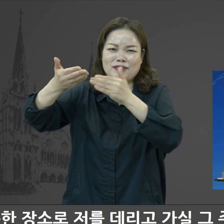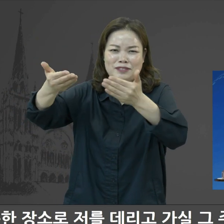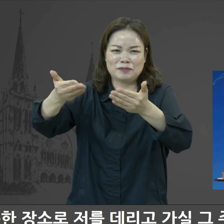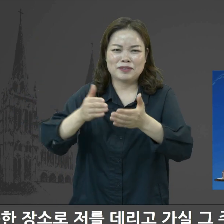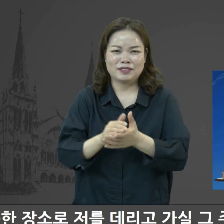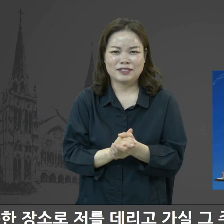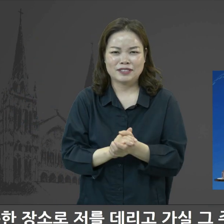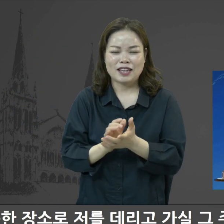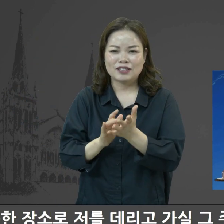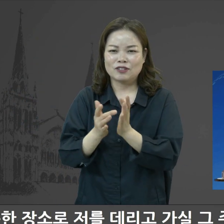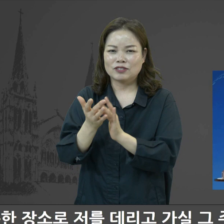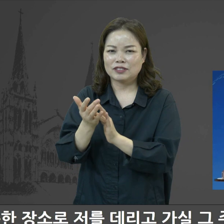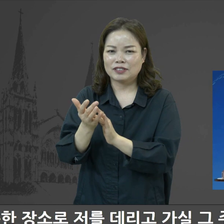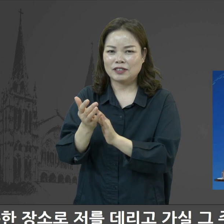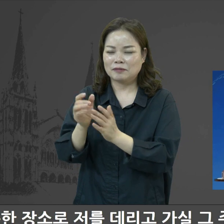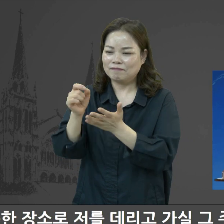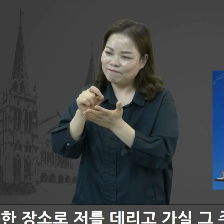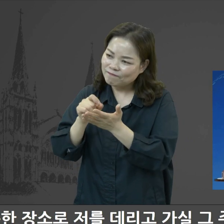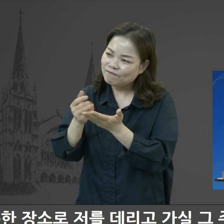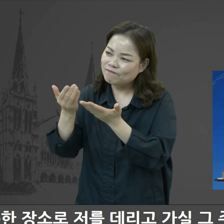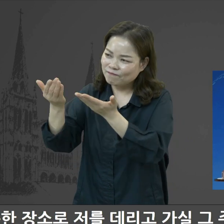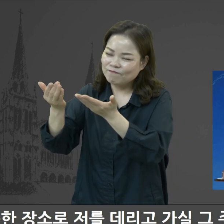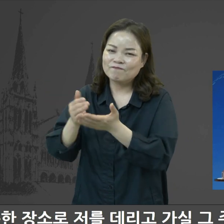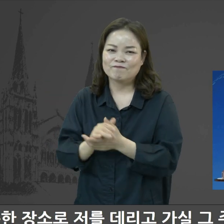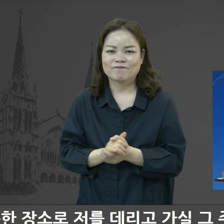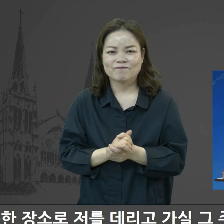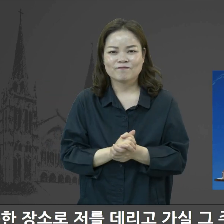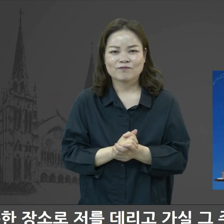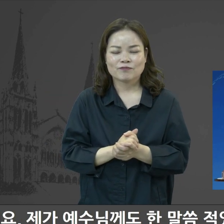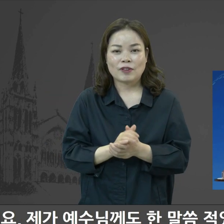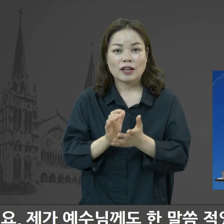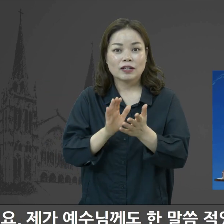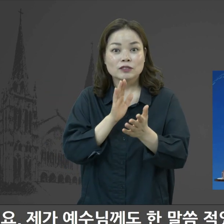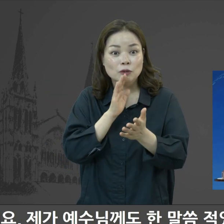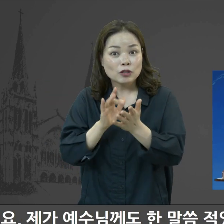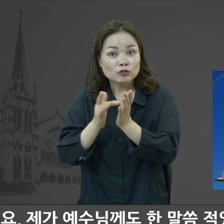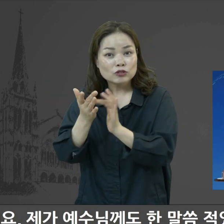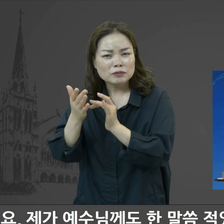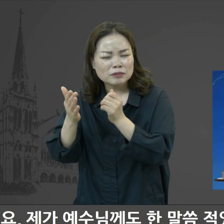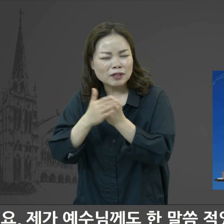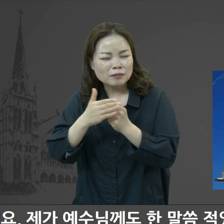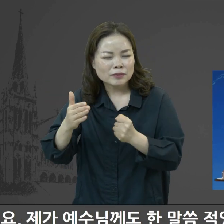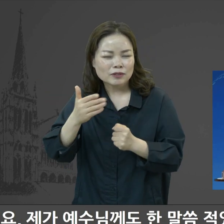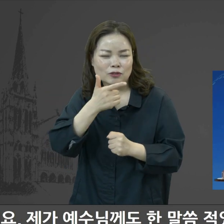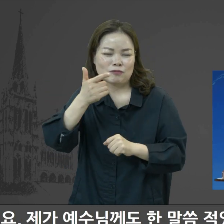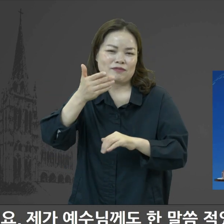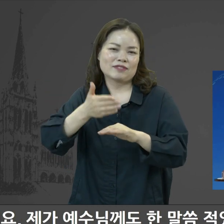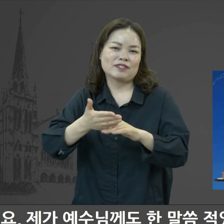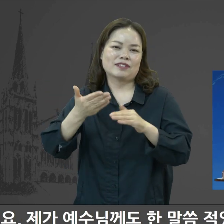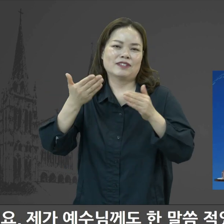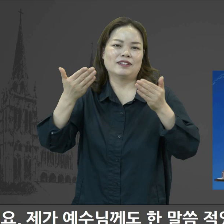제가 예수님께도 한 말씀 적었었다니까요. 정말 예수님 때문에 너무너무